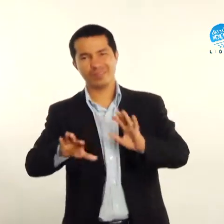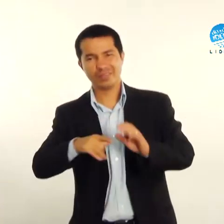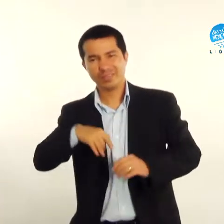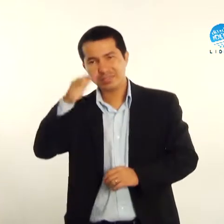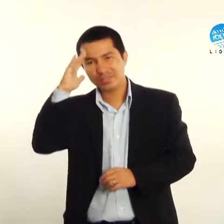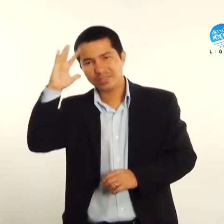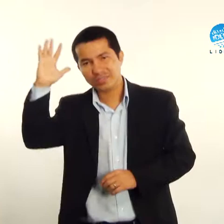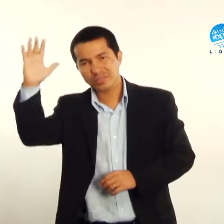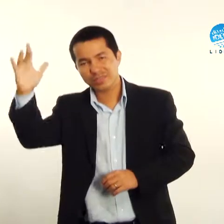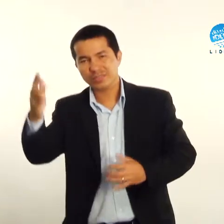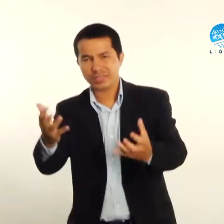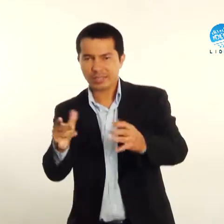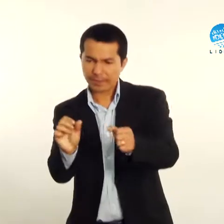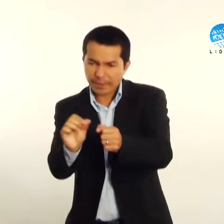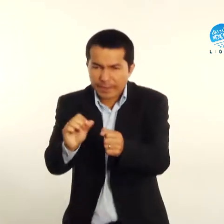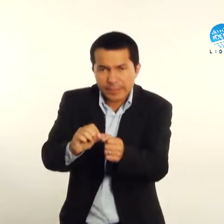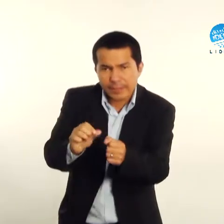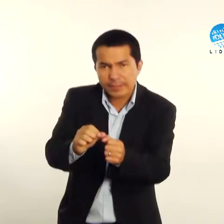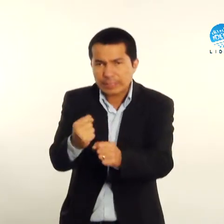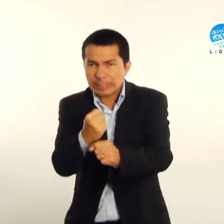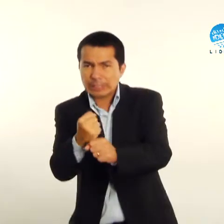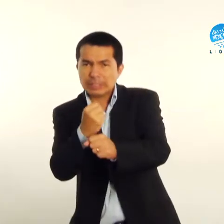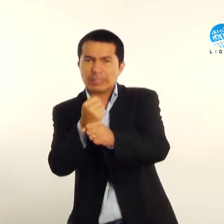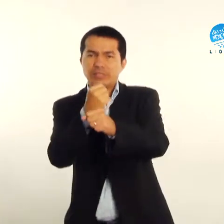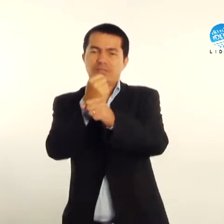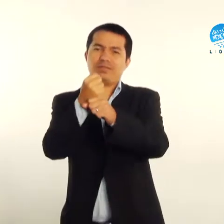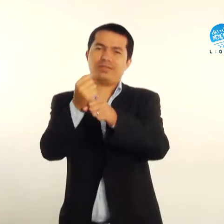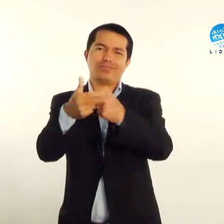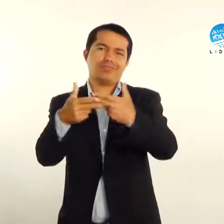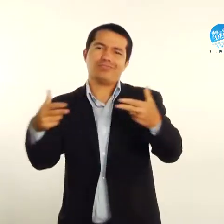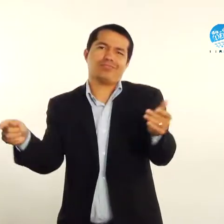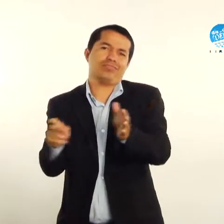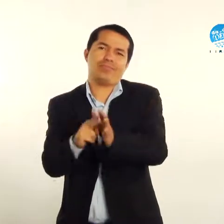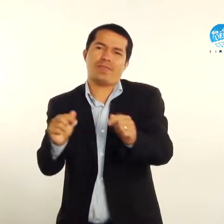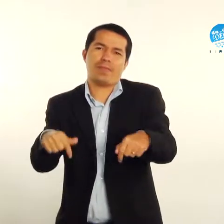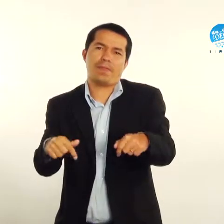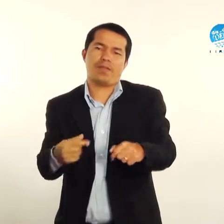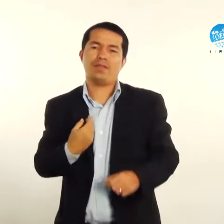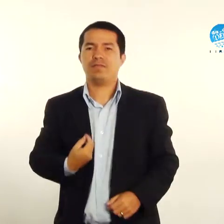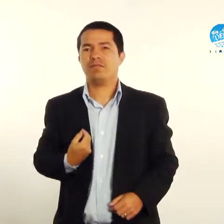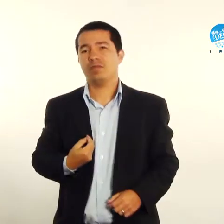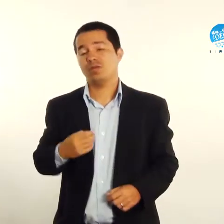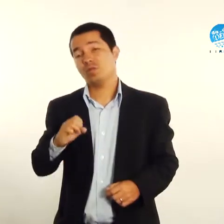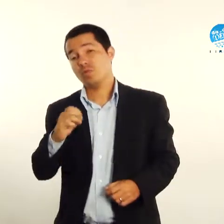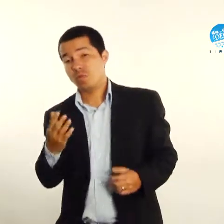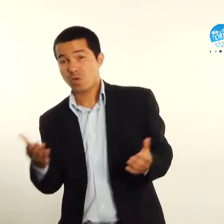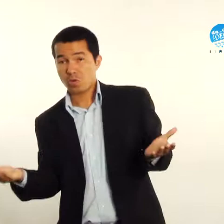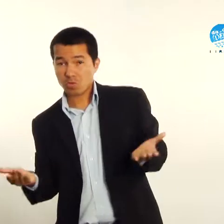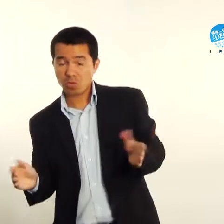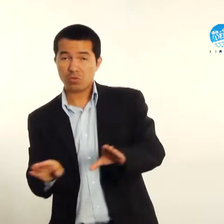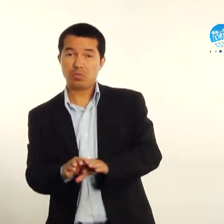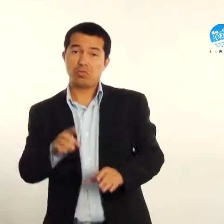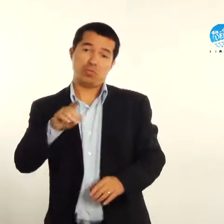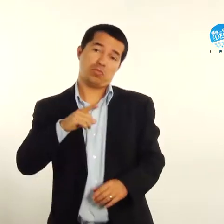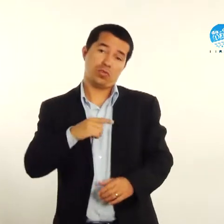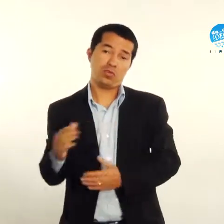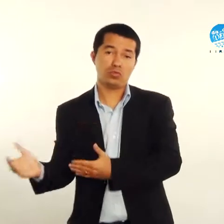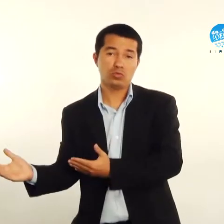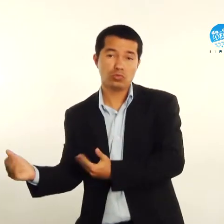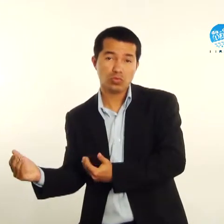fica sonhando em construir pequenos impérios. Ou então, se você é um jovem que está na fase